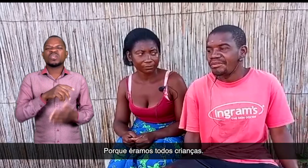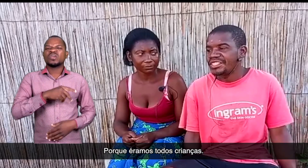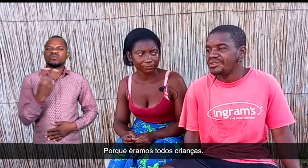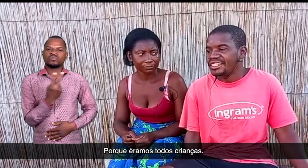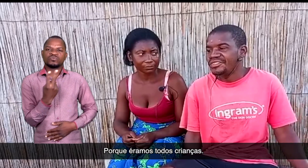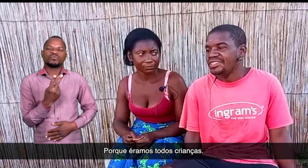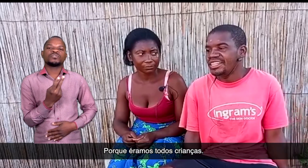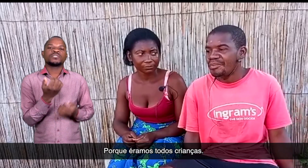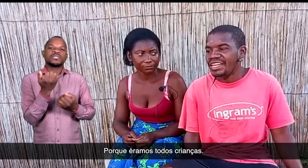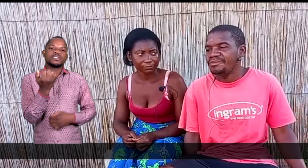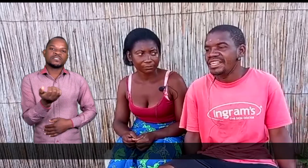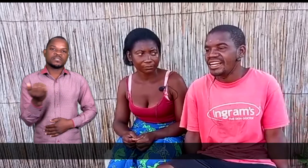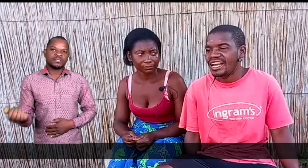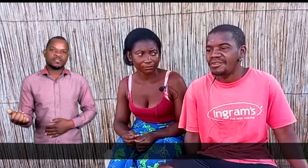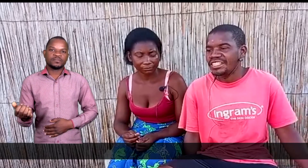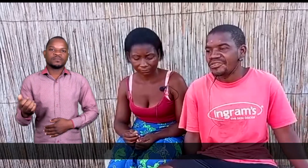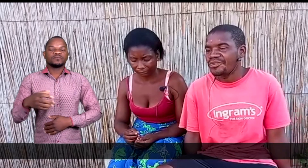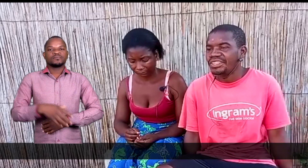crianças.